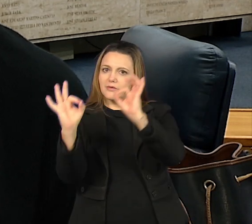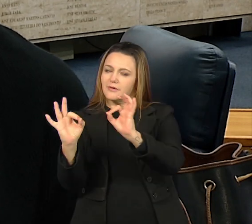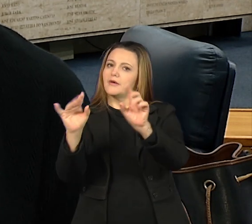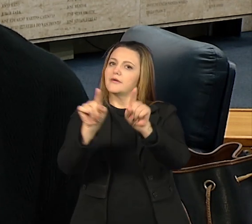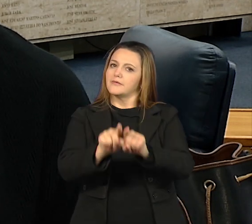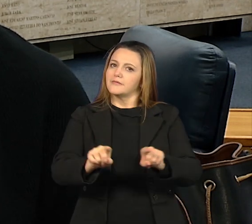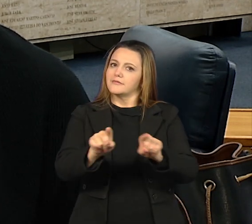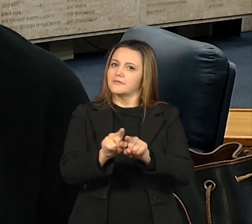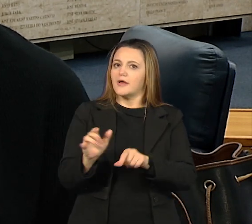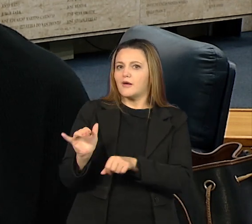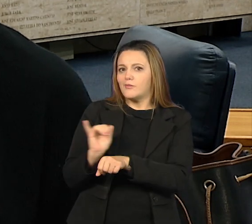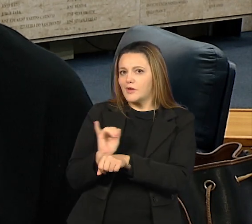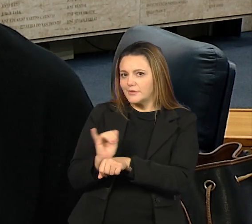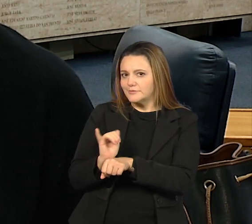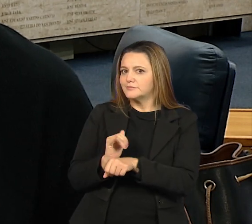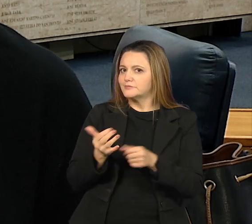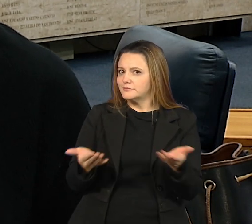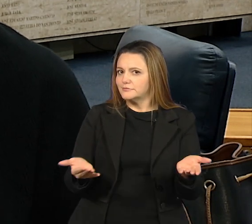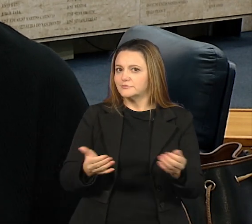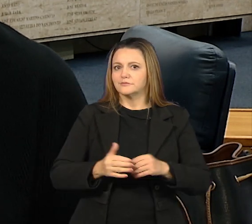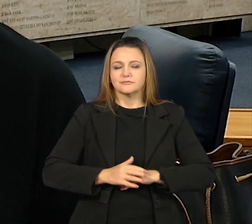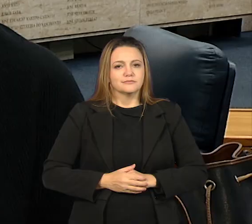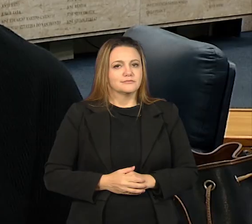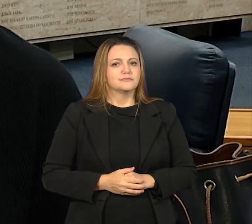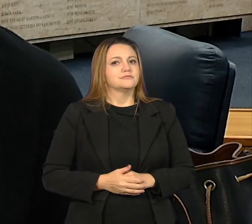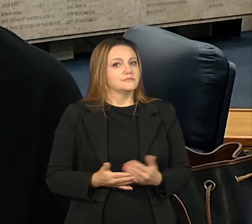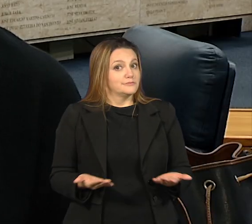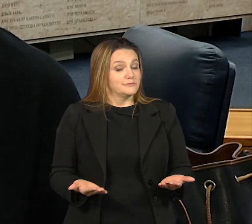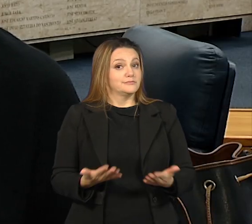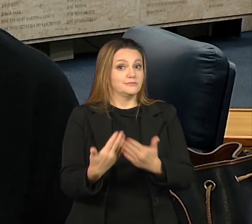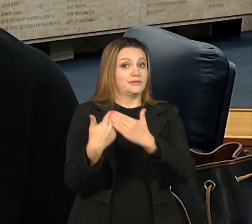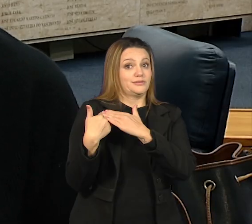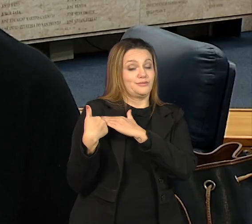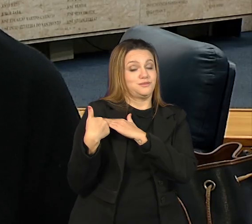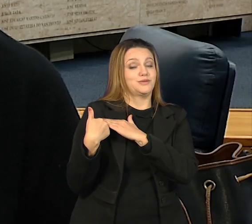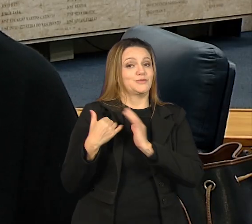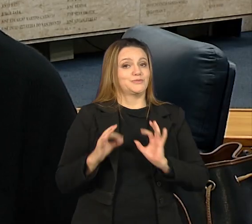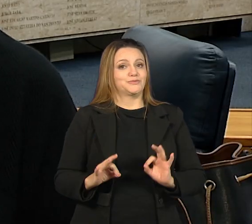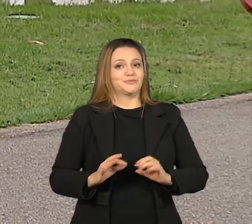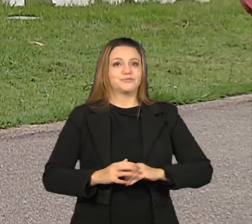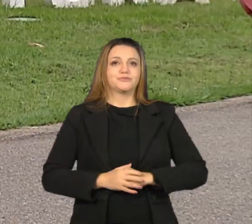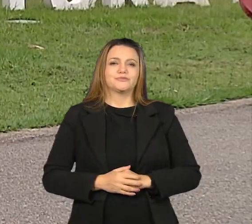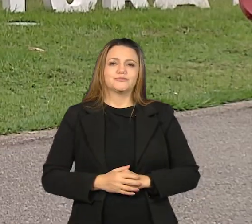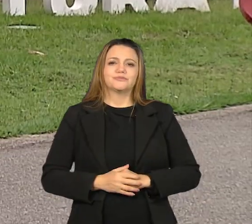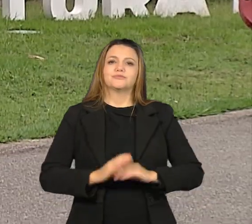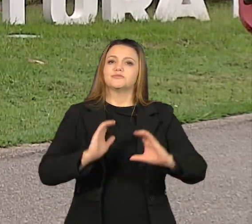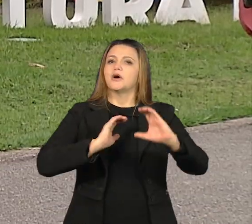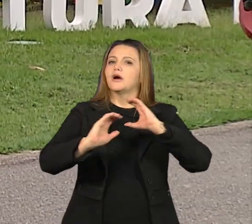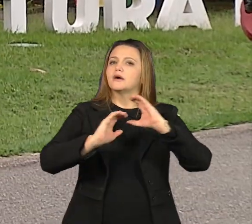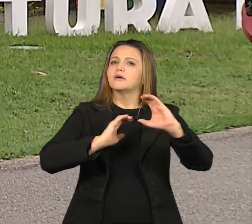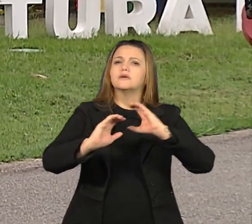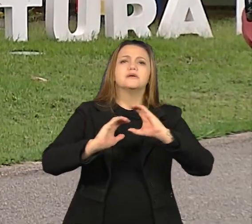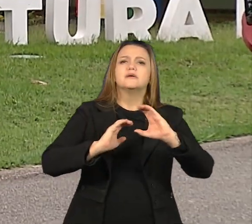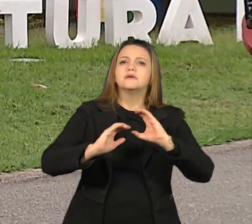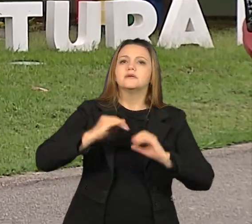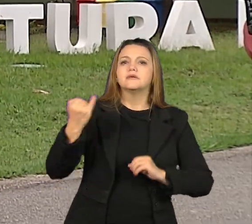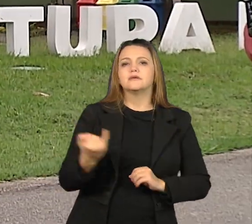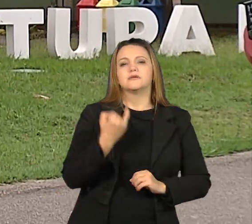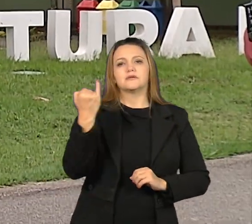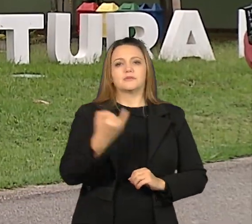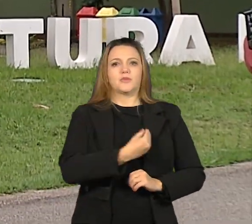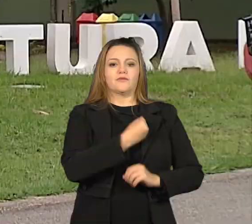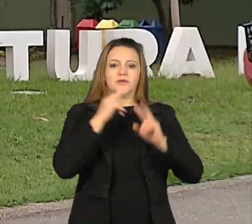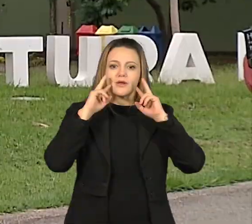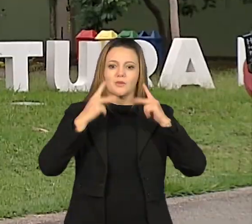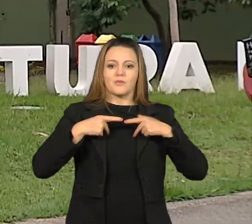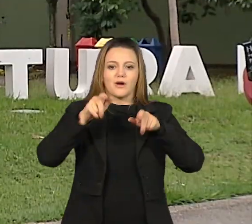outro lado também, através das mídias, né? Então, é uma responsabilidade. A comunicação é fundamental para a vida